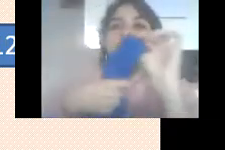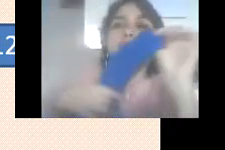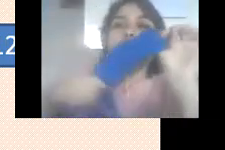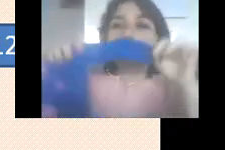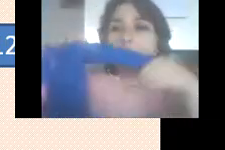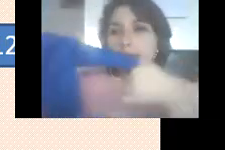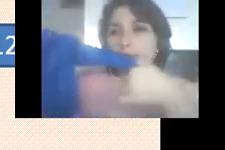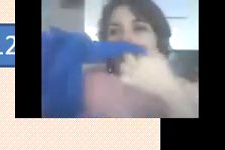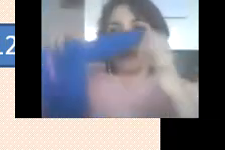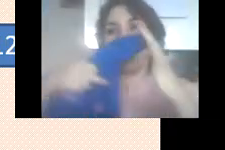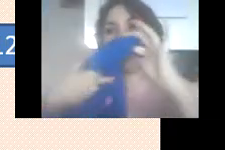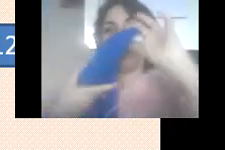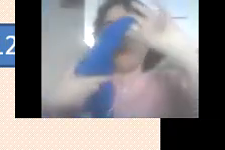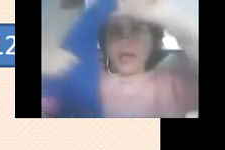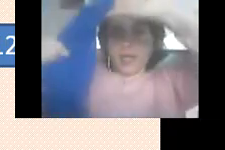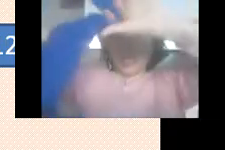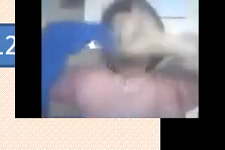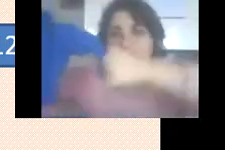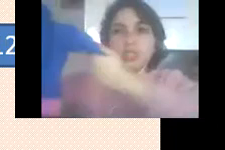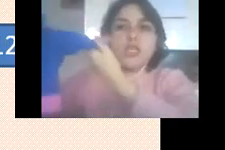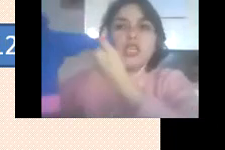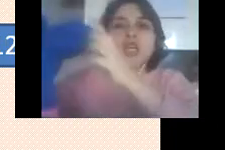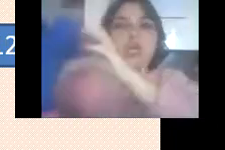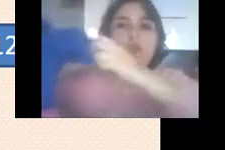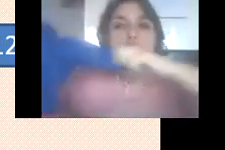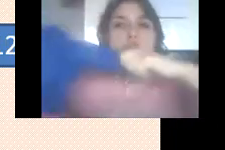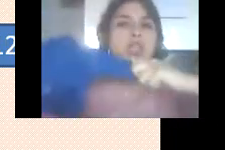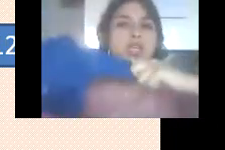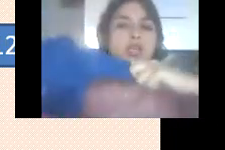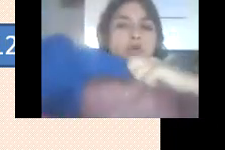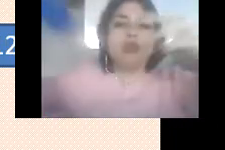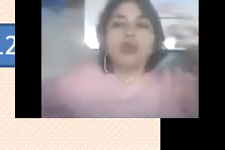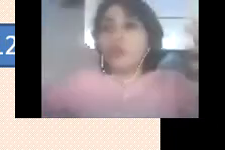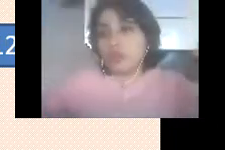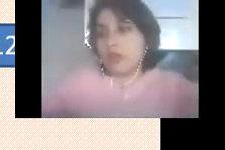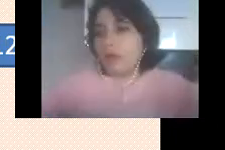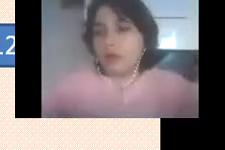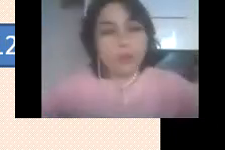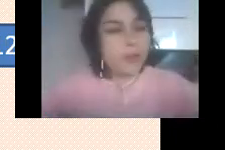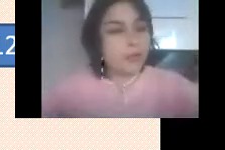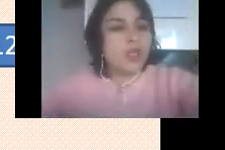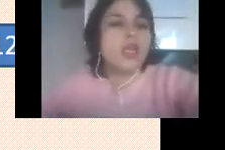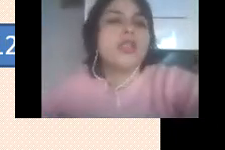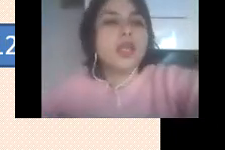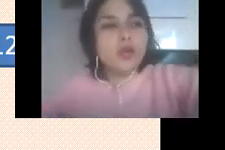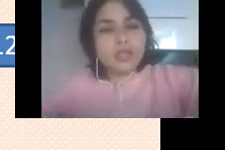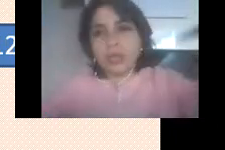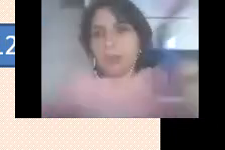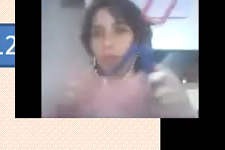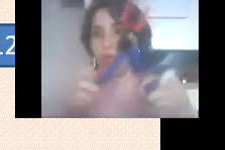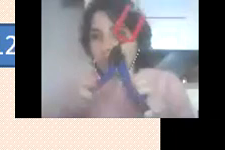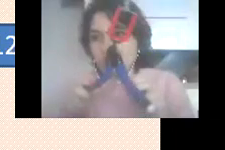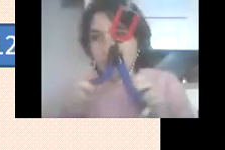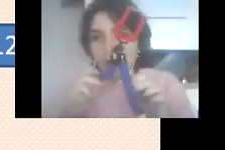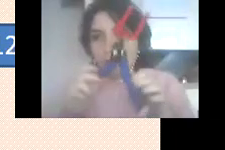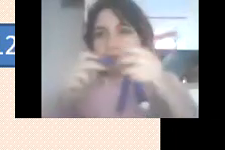tengo acá un chaleco que yo lo puedo doblar así, lo hago así, lo tiro y no se va a romper. Tengo esto que es para